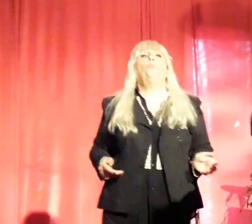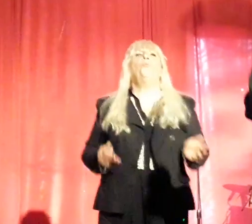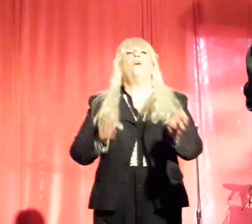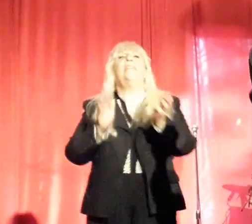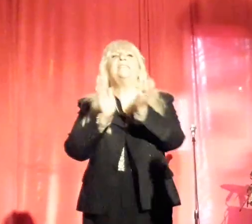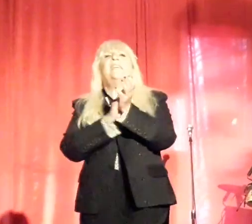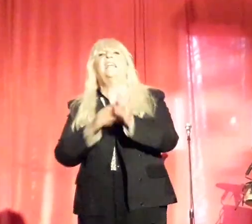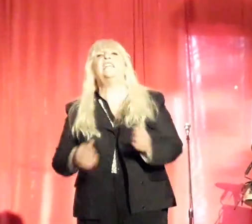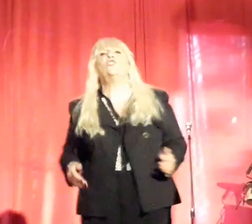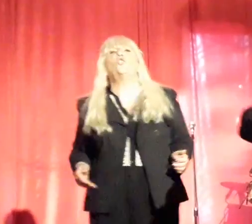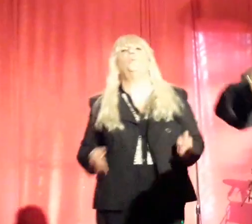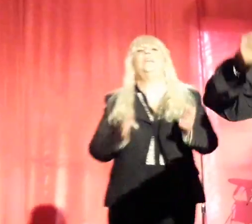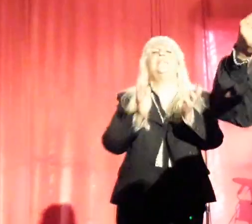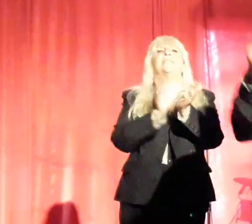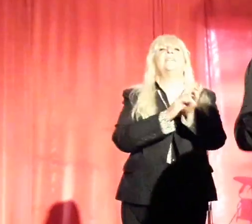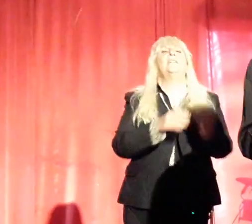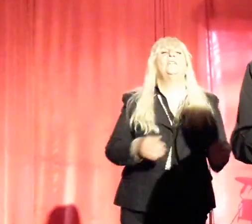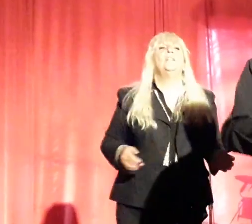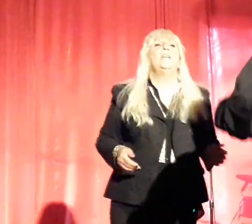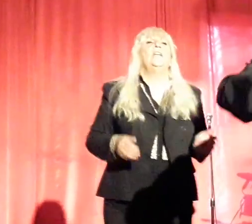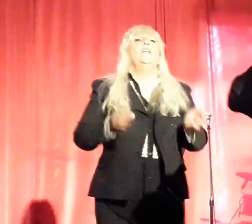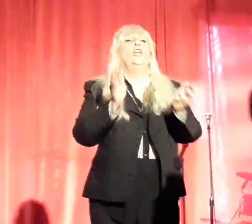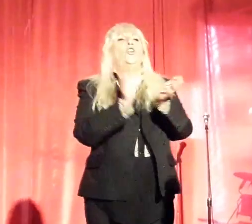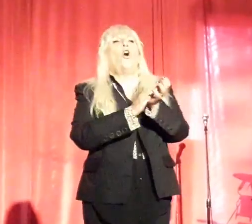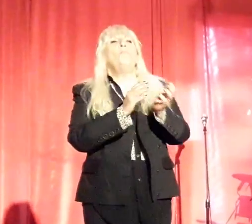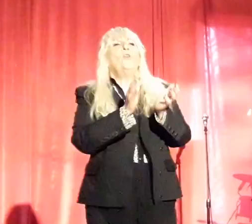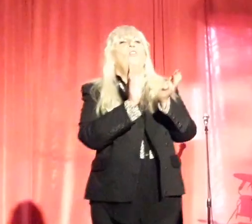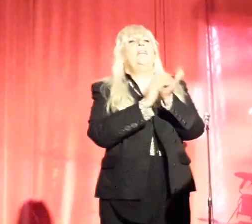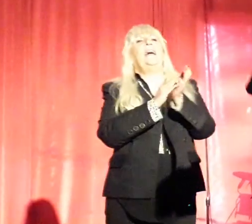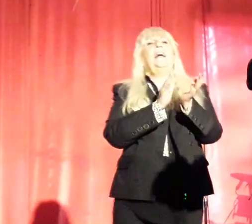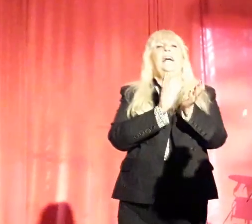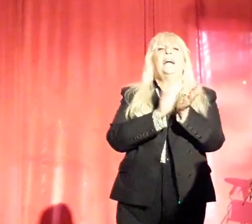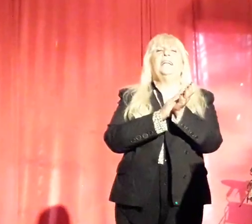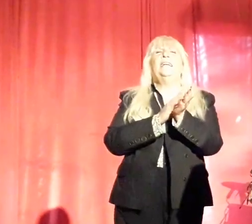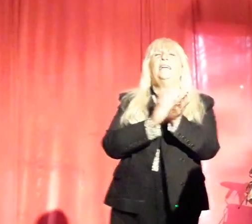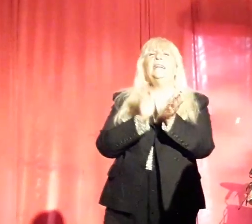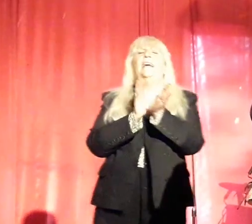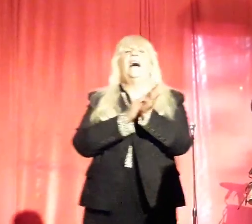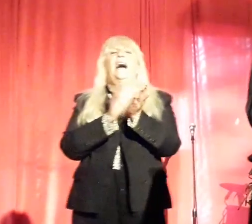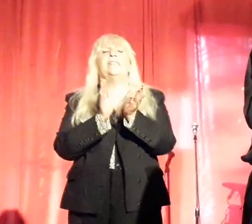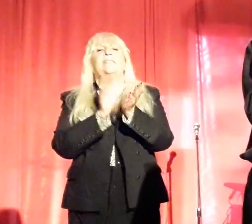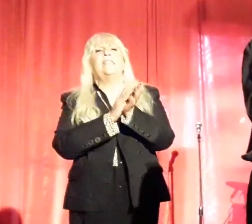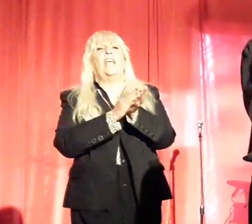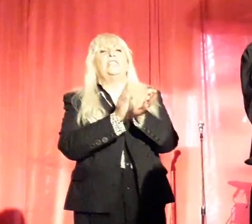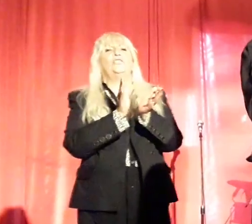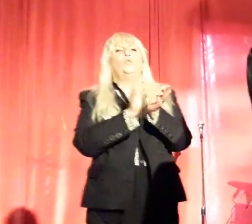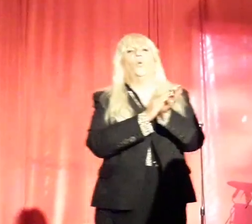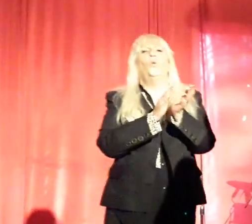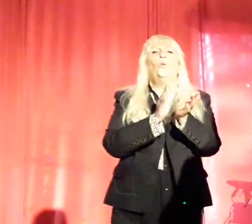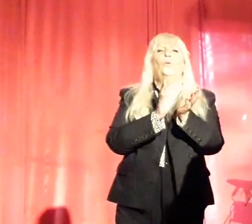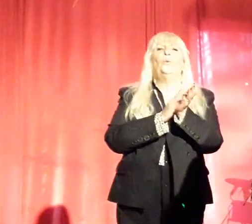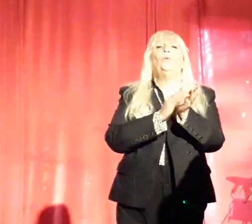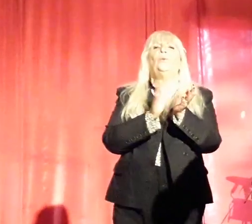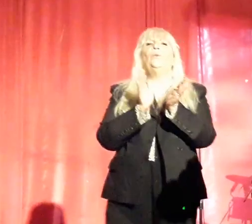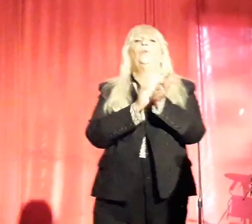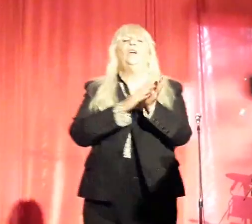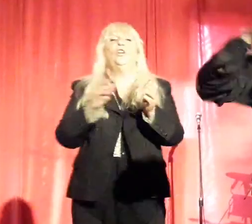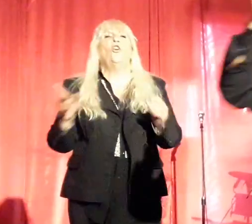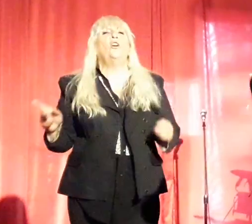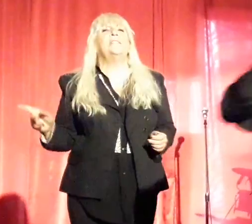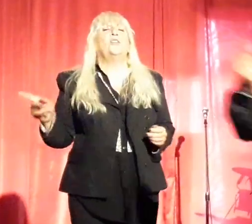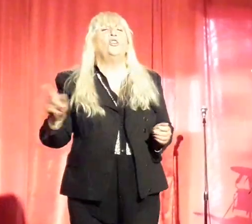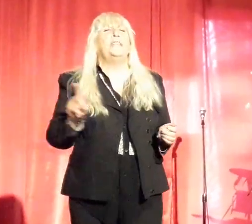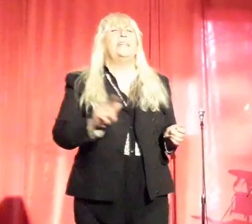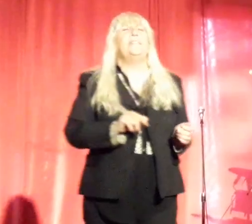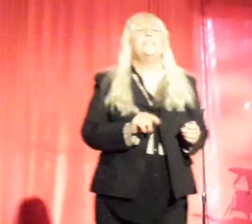que pueda hacer las obras como las que haces tú. ¡Epa!